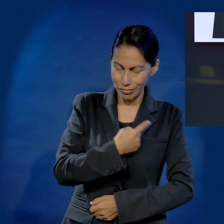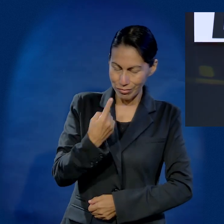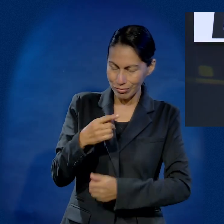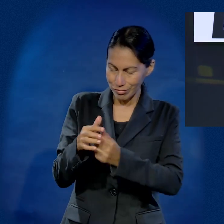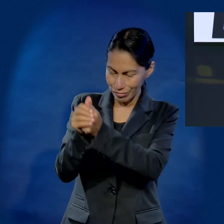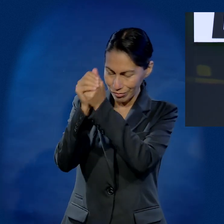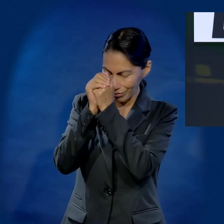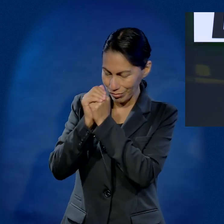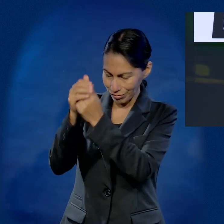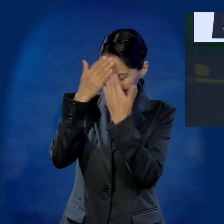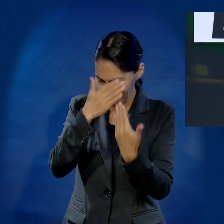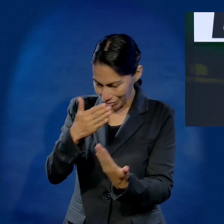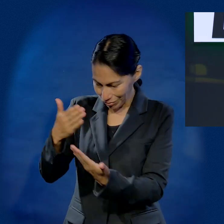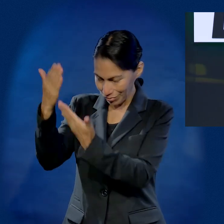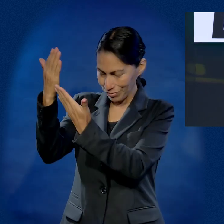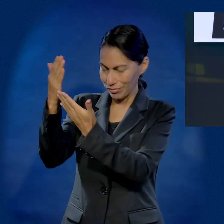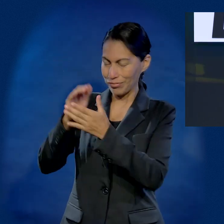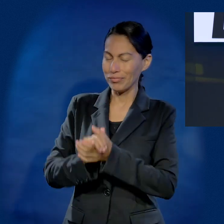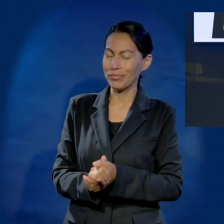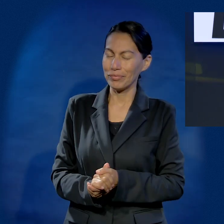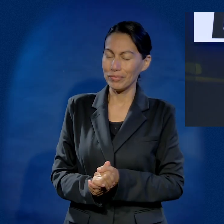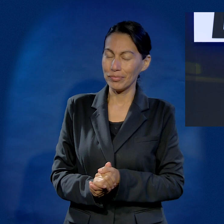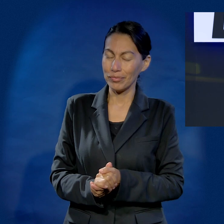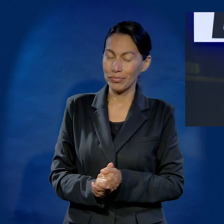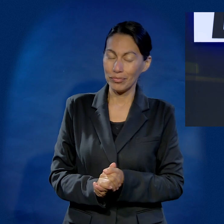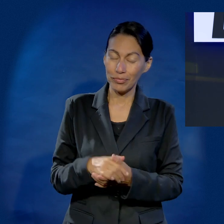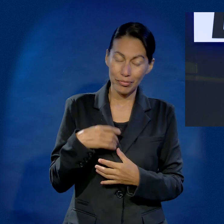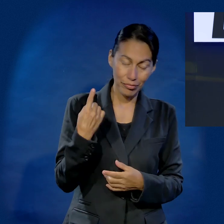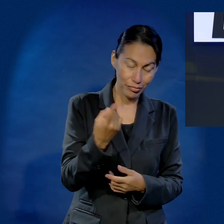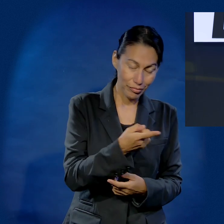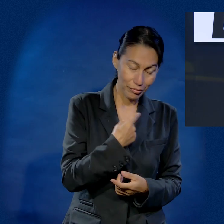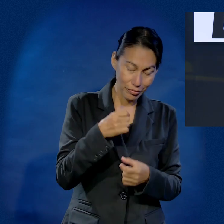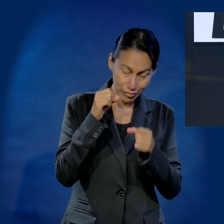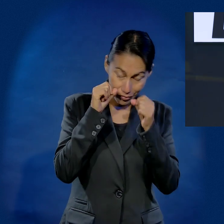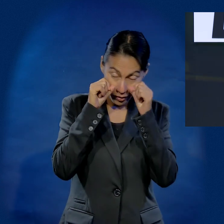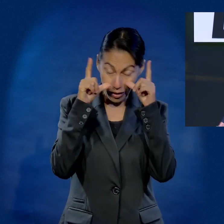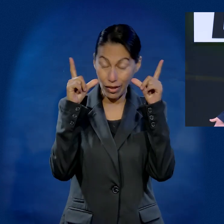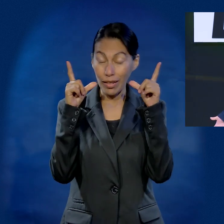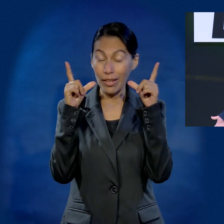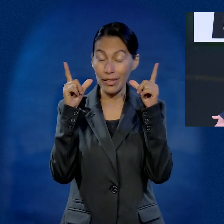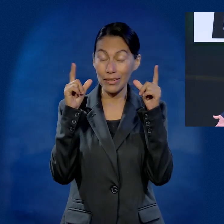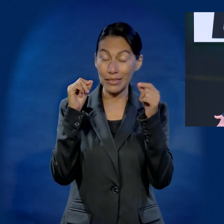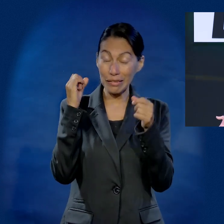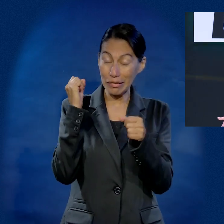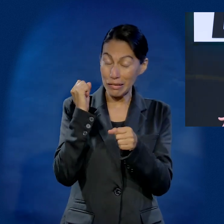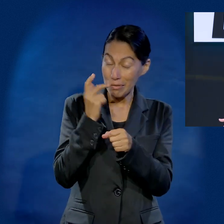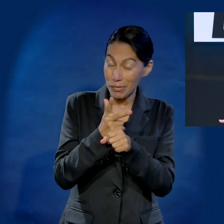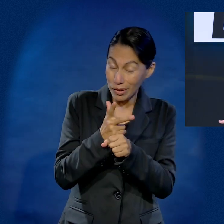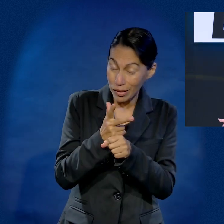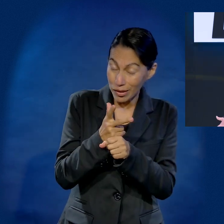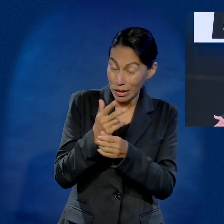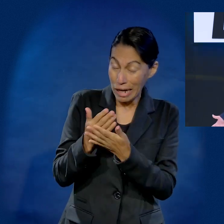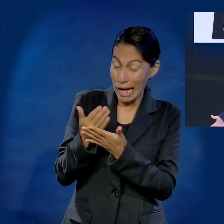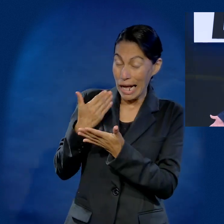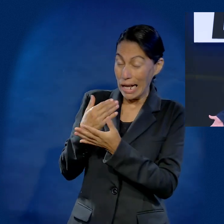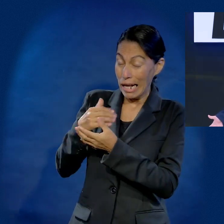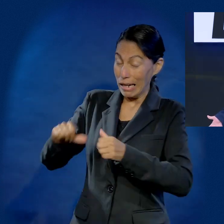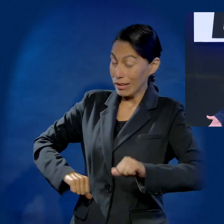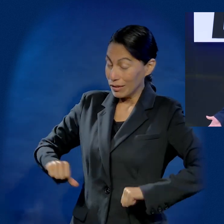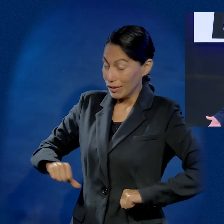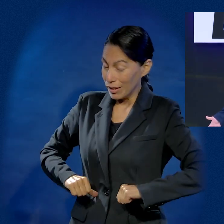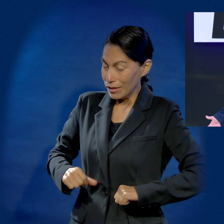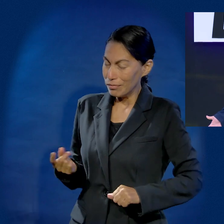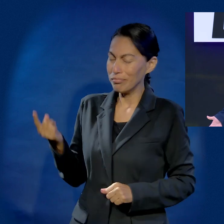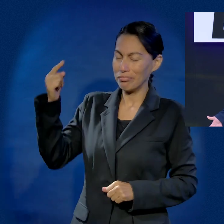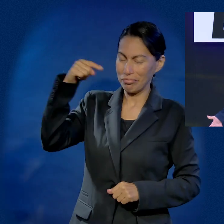una vez más. Qué privilegio tenemos de despertar y más aún de venir al templo temprano, antes de cualquier